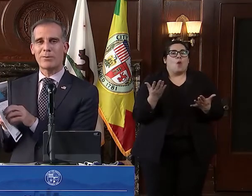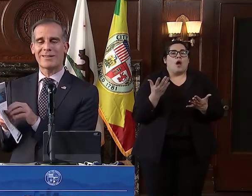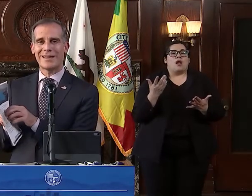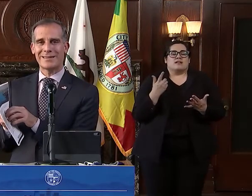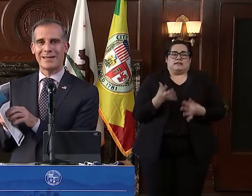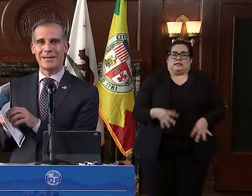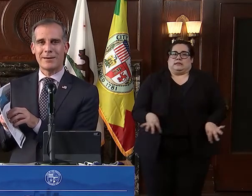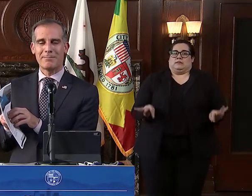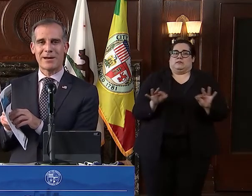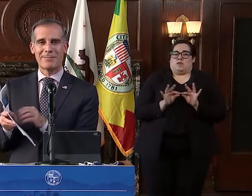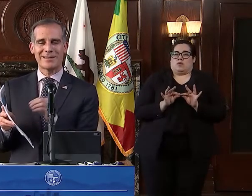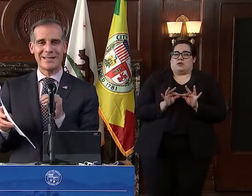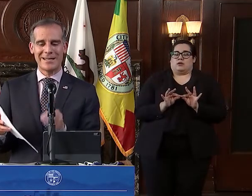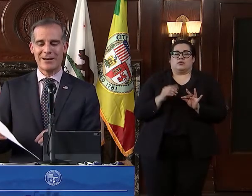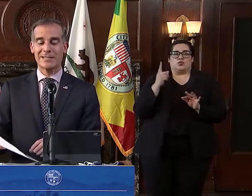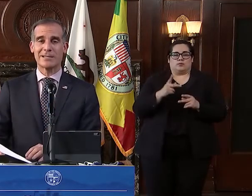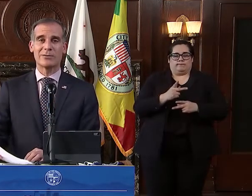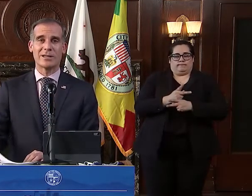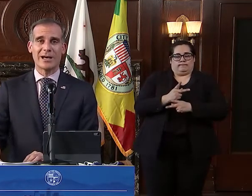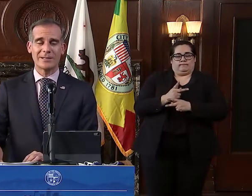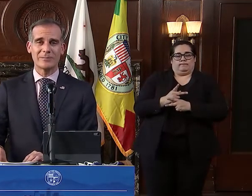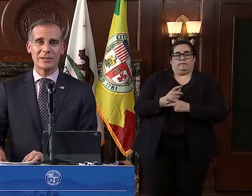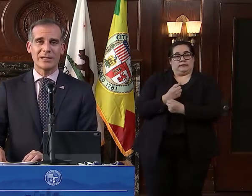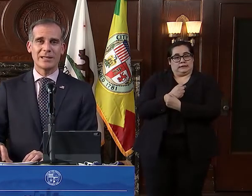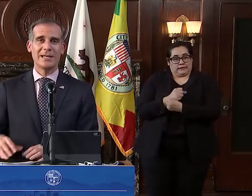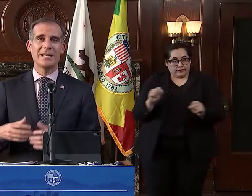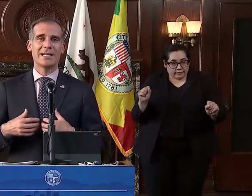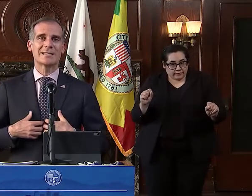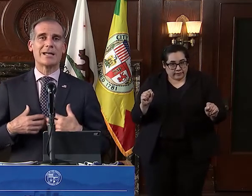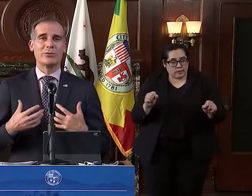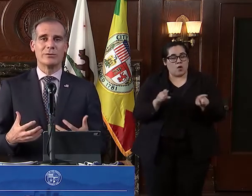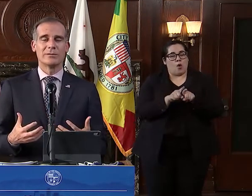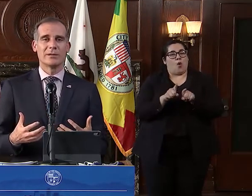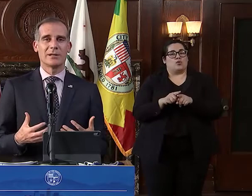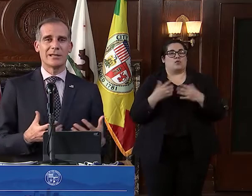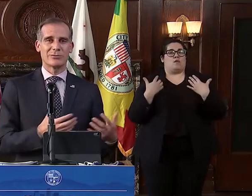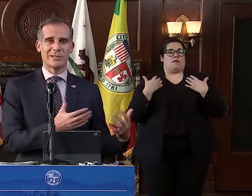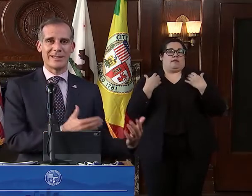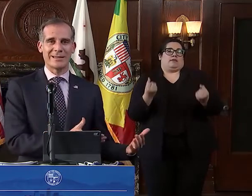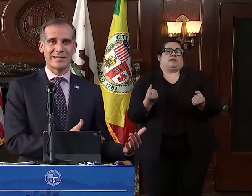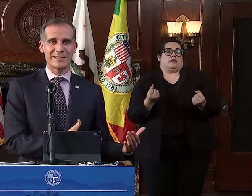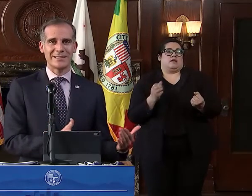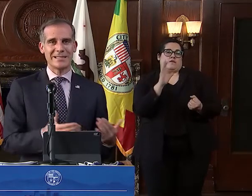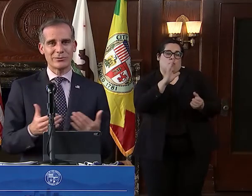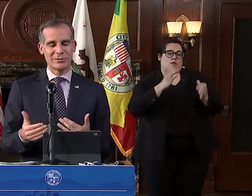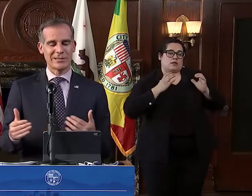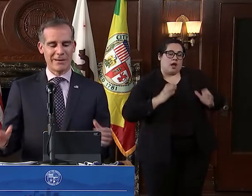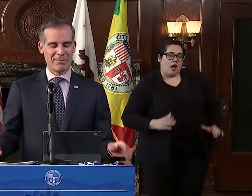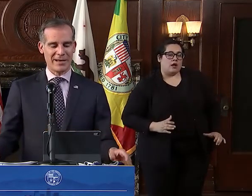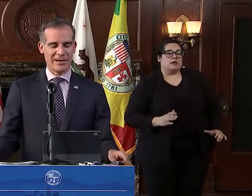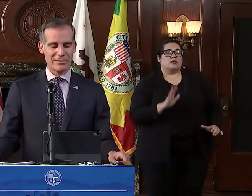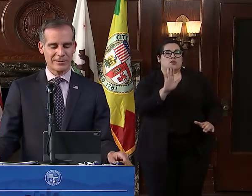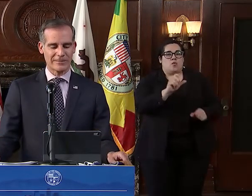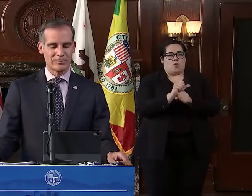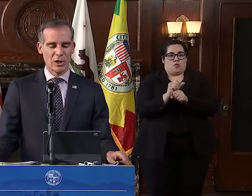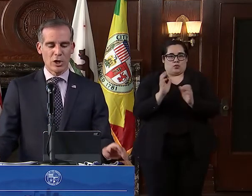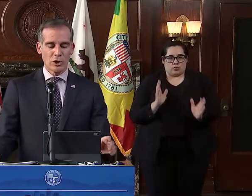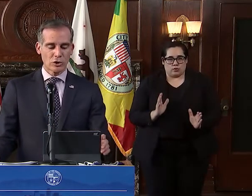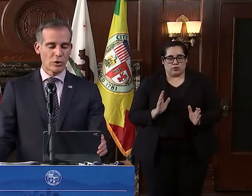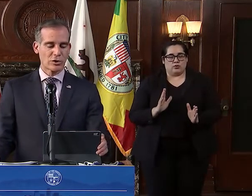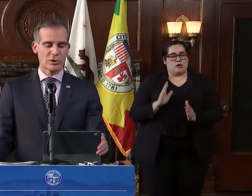muy importantes para mantener la seguridad y la salud de sus clientes y sus